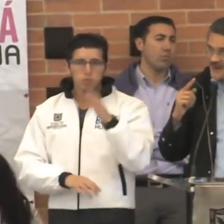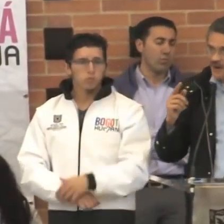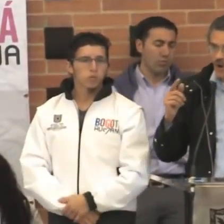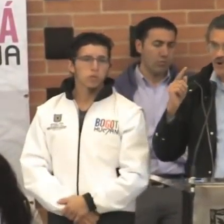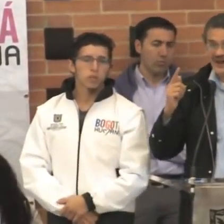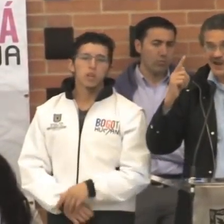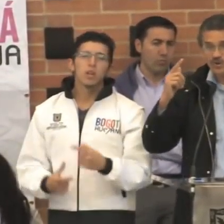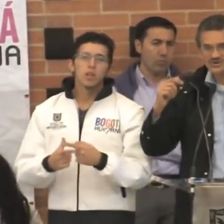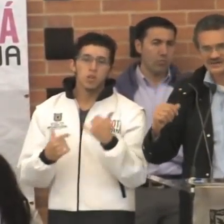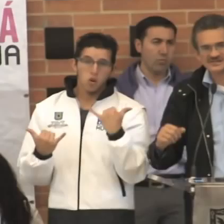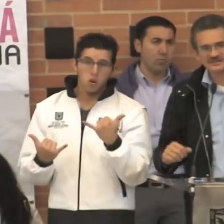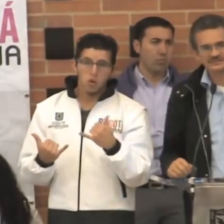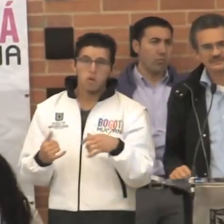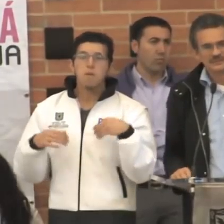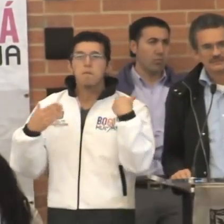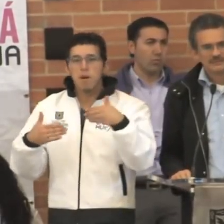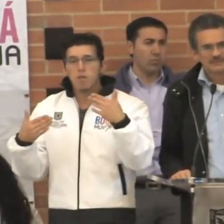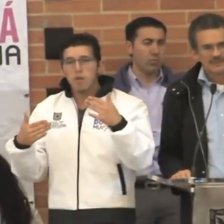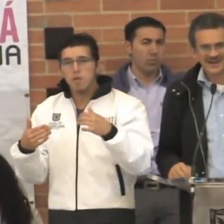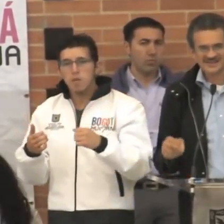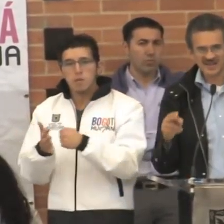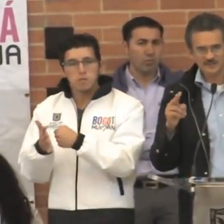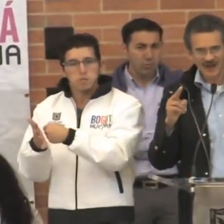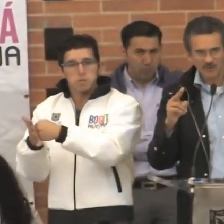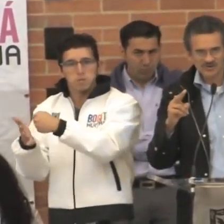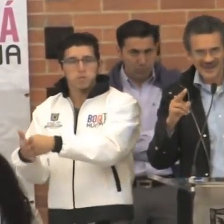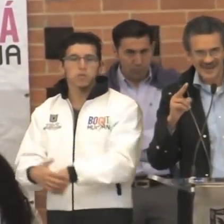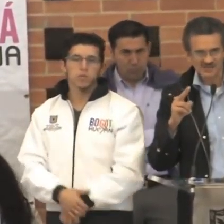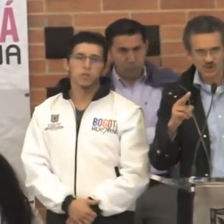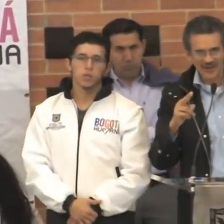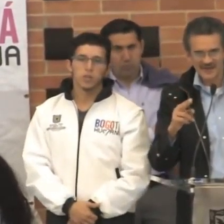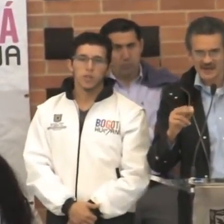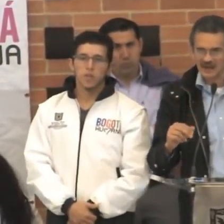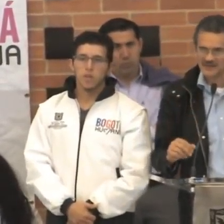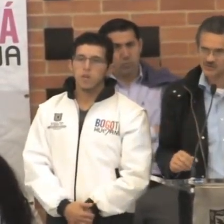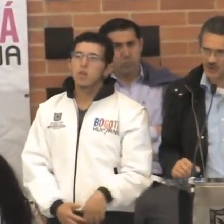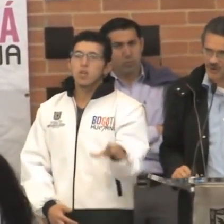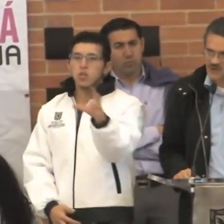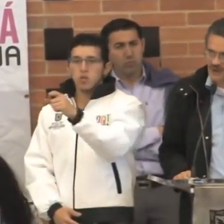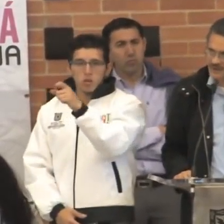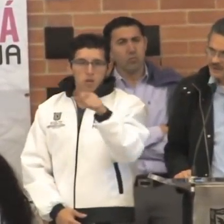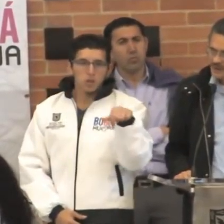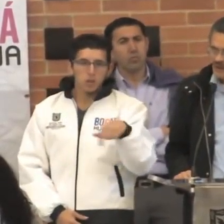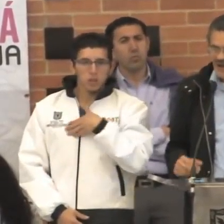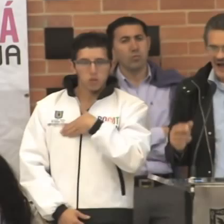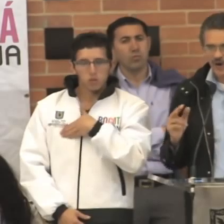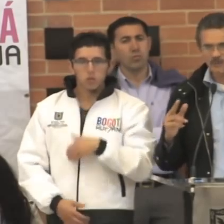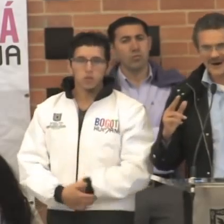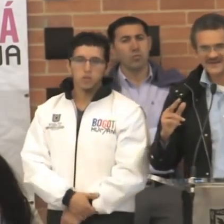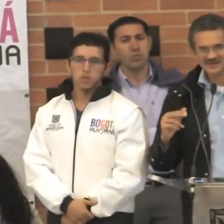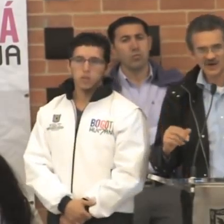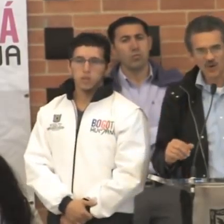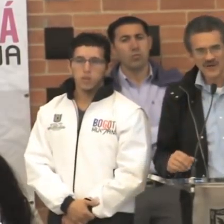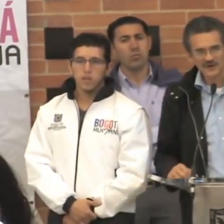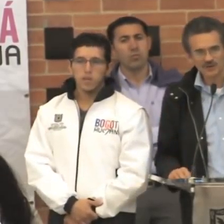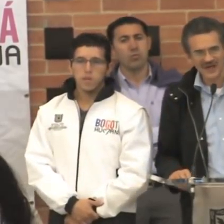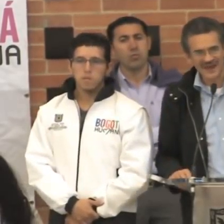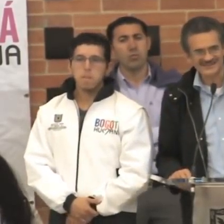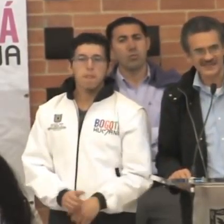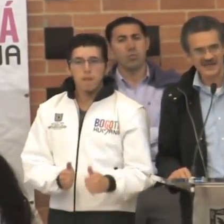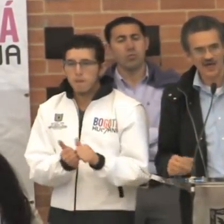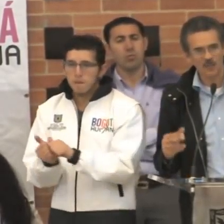Y hoy vienen otras luchas en las que esperamos que la ciudadanía de Ciudad Bolívar acompañe este